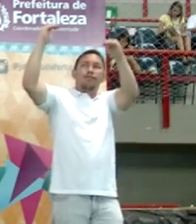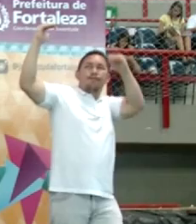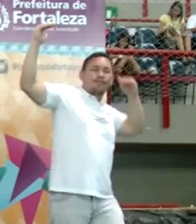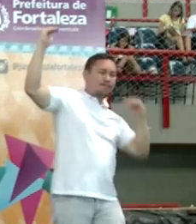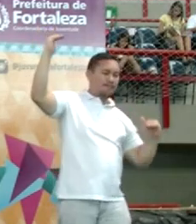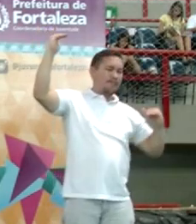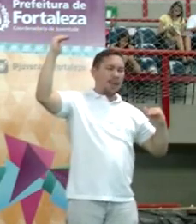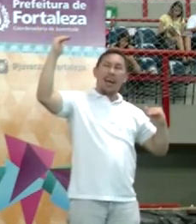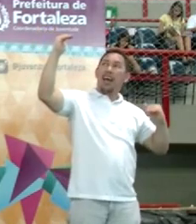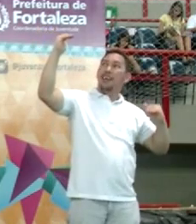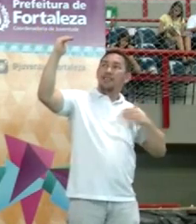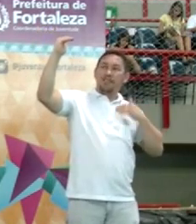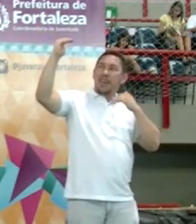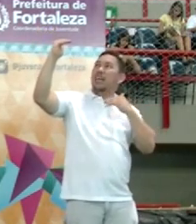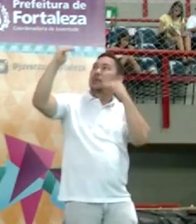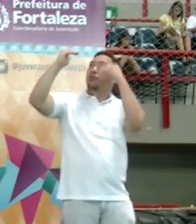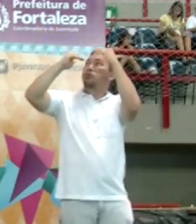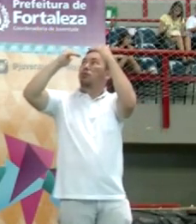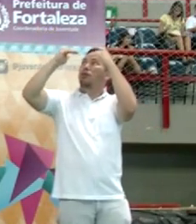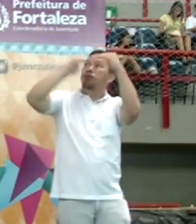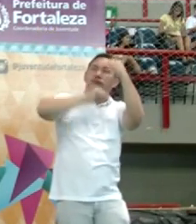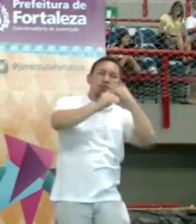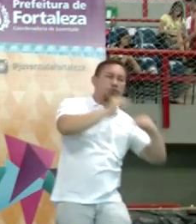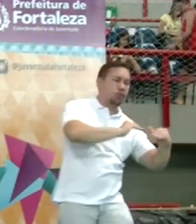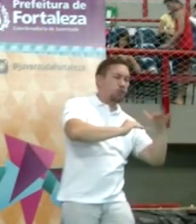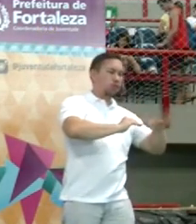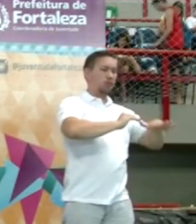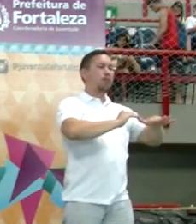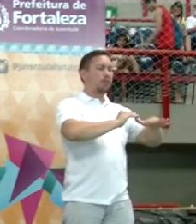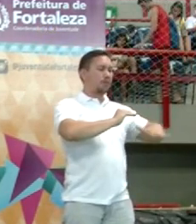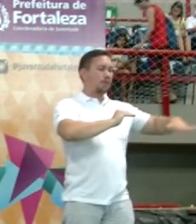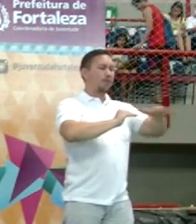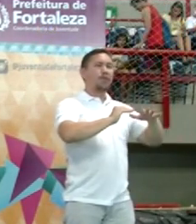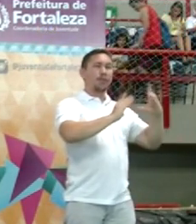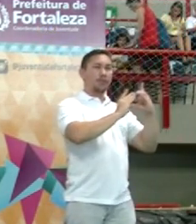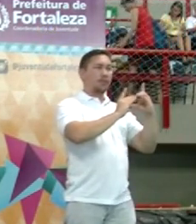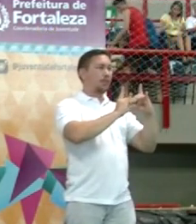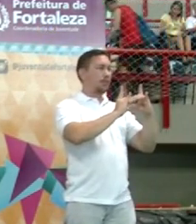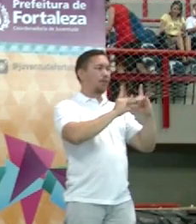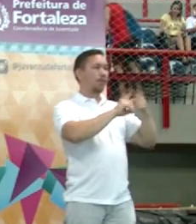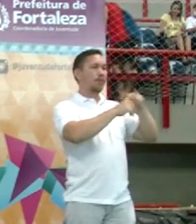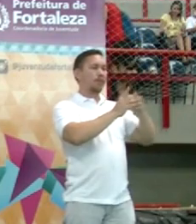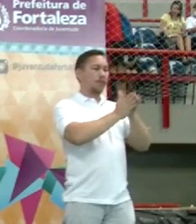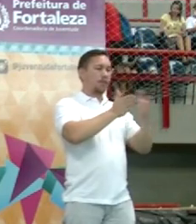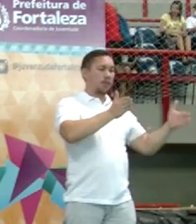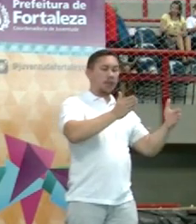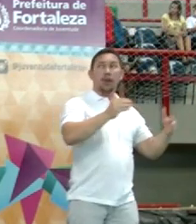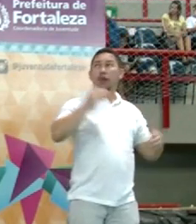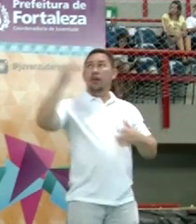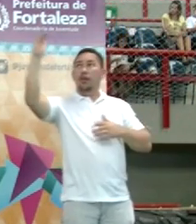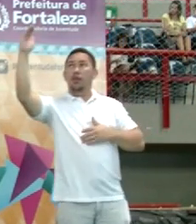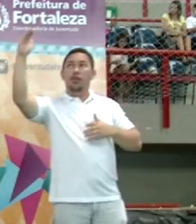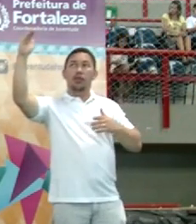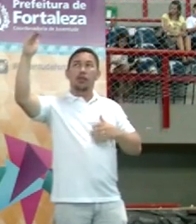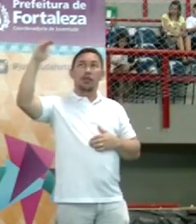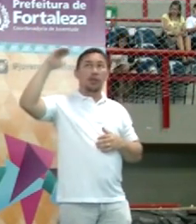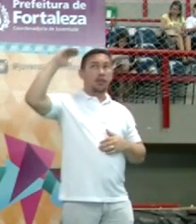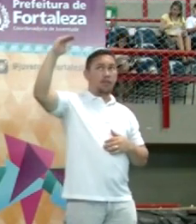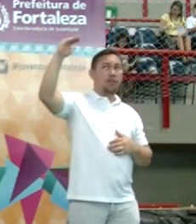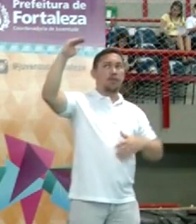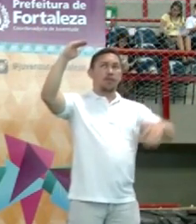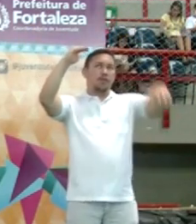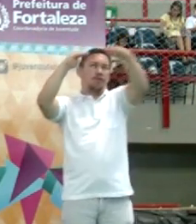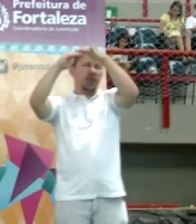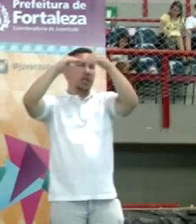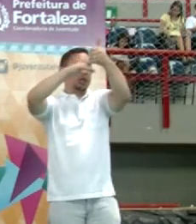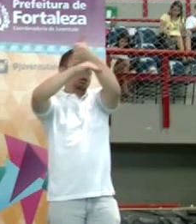Média é a decadência da Idade Média, tá? Então nunca confunda eu sair da baixa para alta, é o contrário. Você vem do